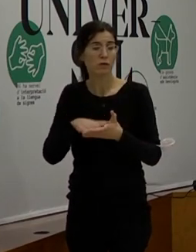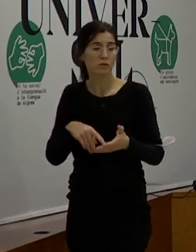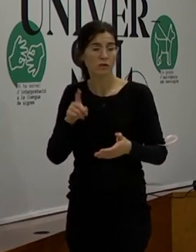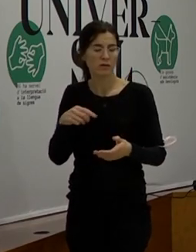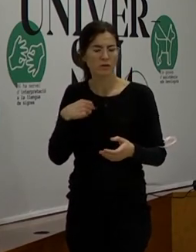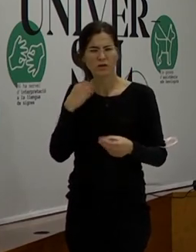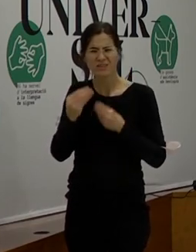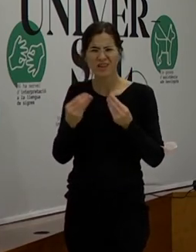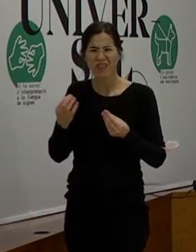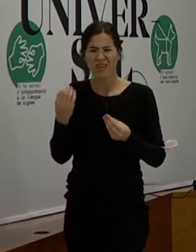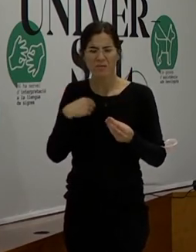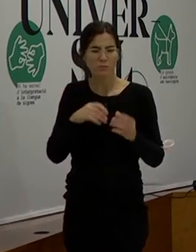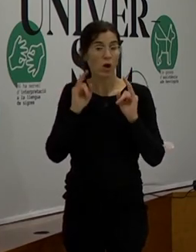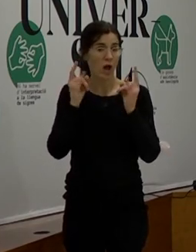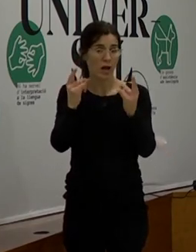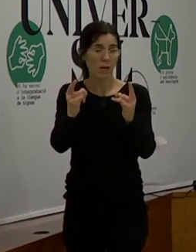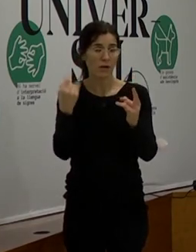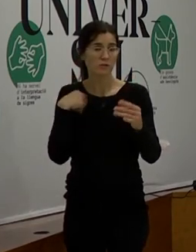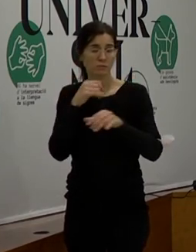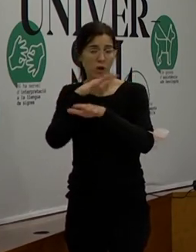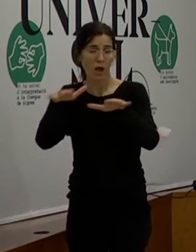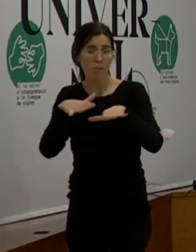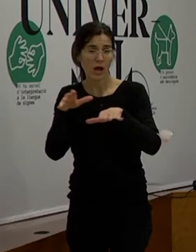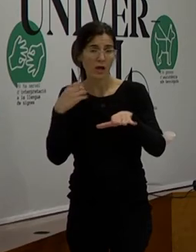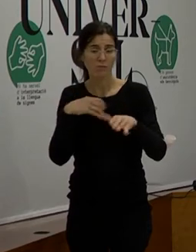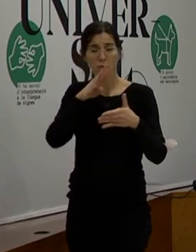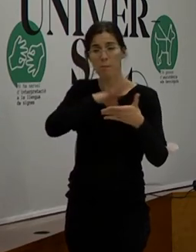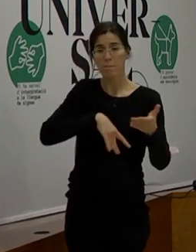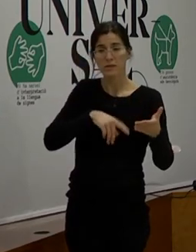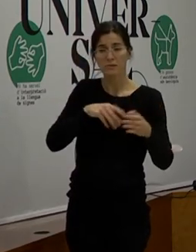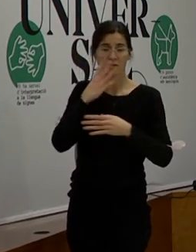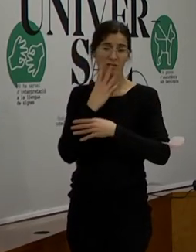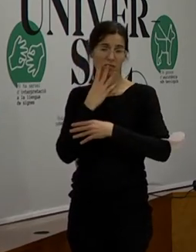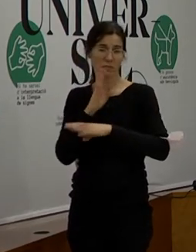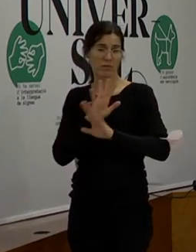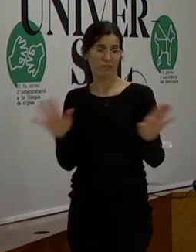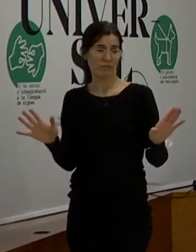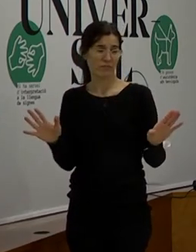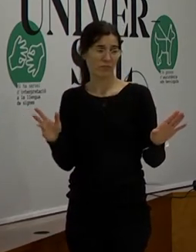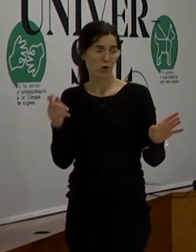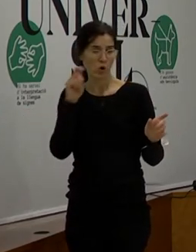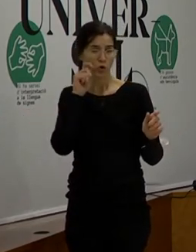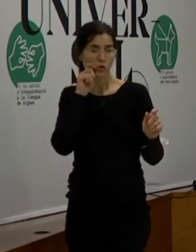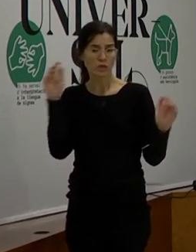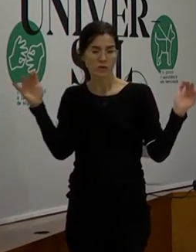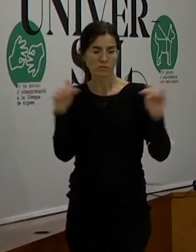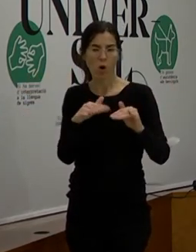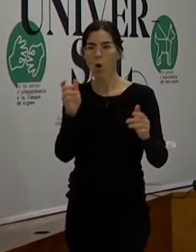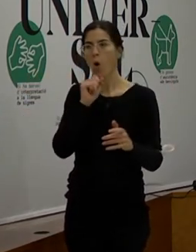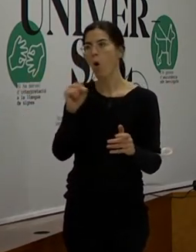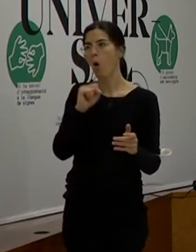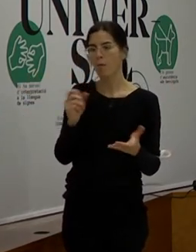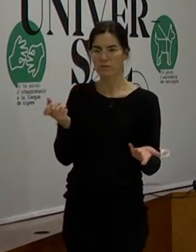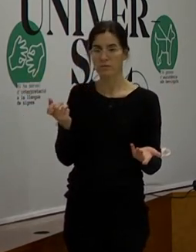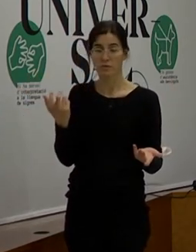sigui, que es va fer les Rambles, la platja, el Barça i la Sagrada Família. I venien els turistes i oh, Barcelona, o sigui,